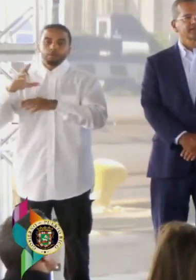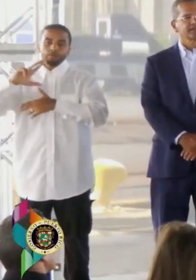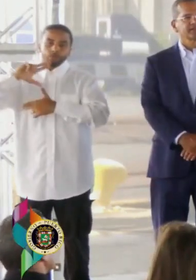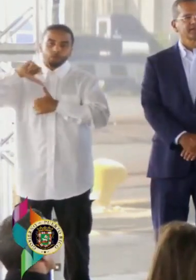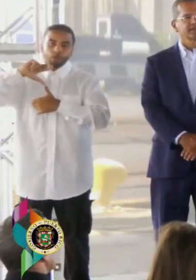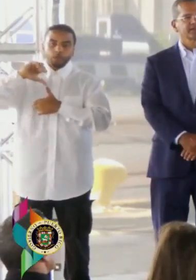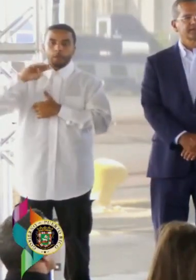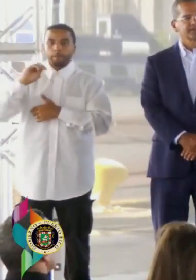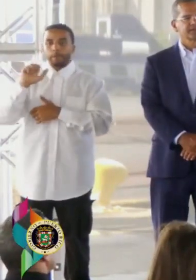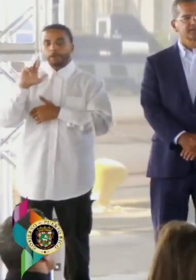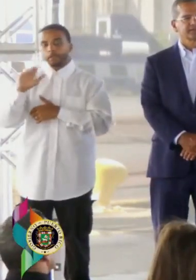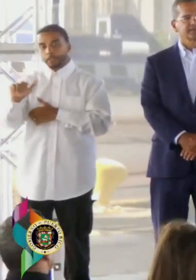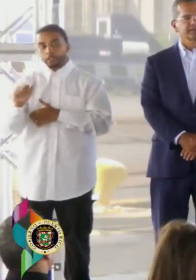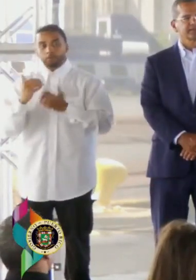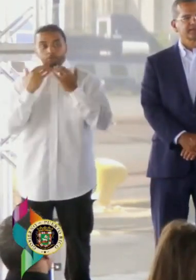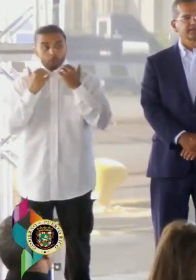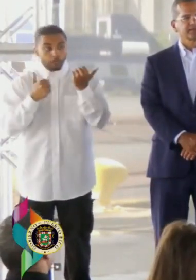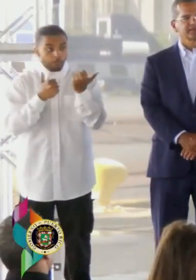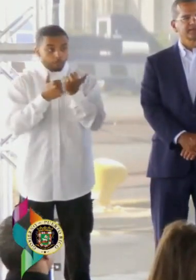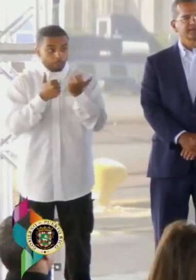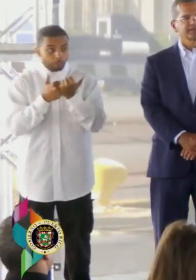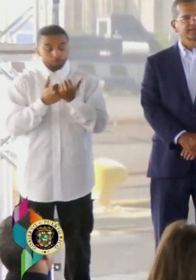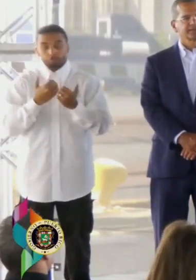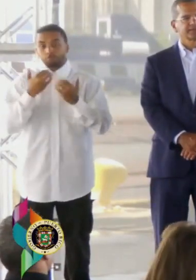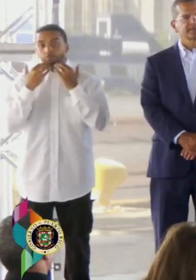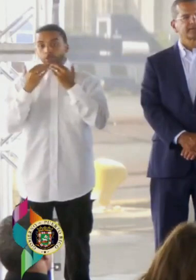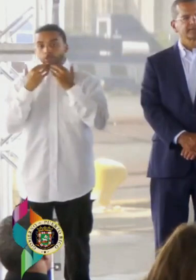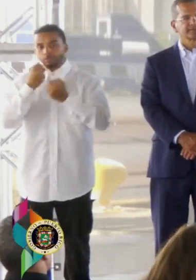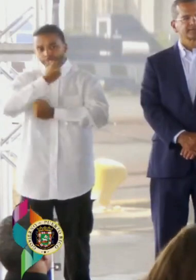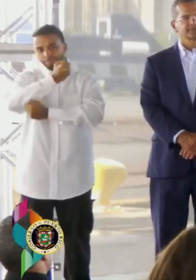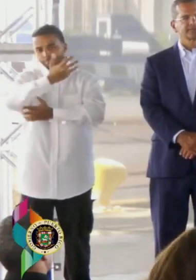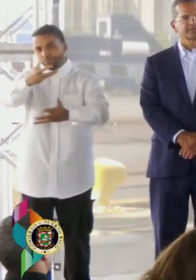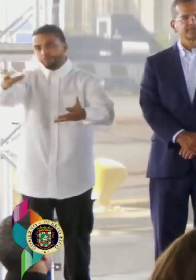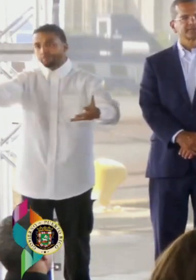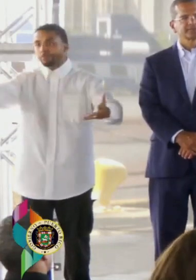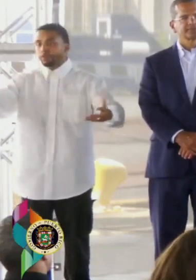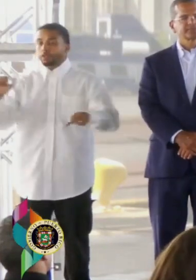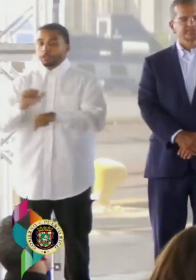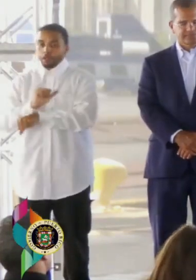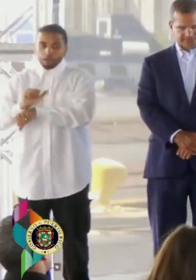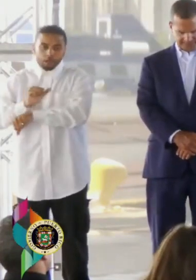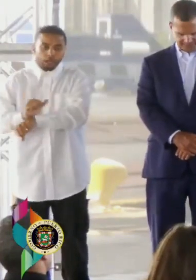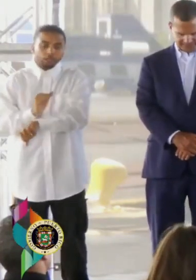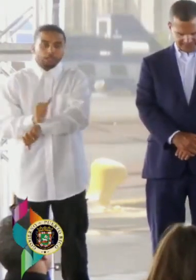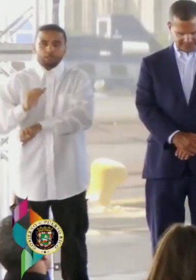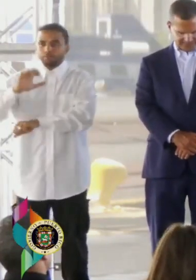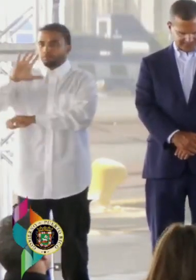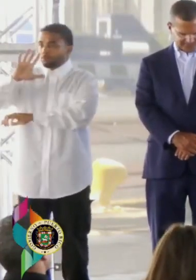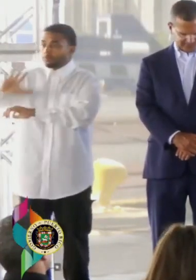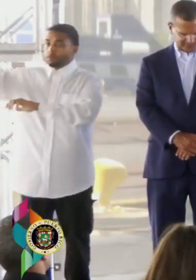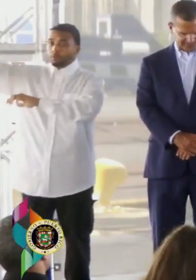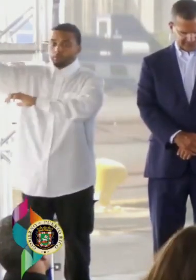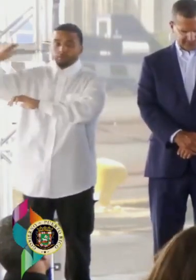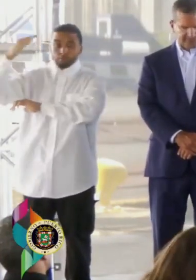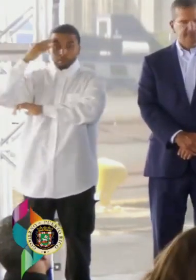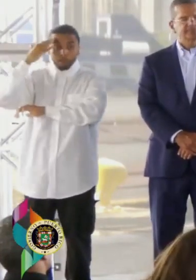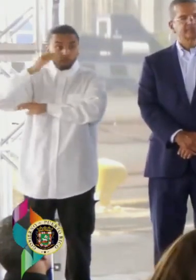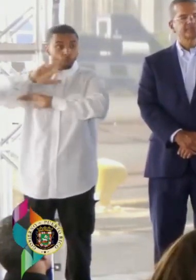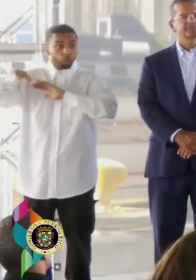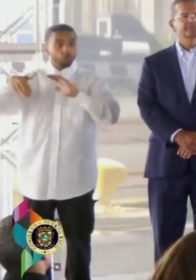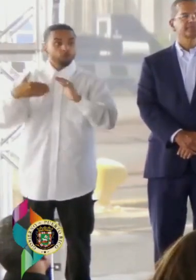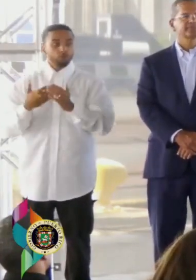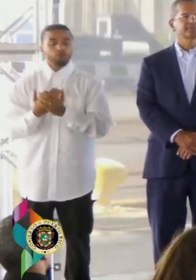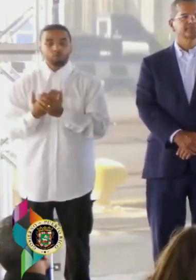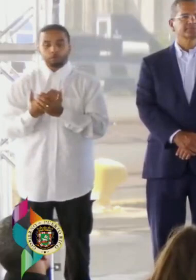Gracias por el apoyo Gracias por difundir el trabajo que estamos haciendo que es tan importante que allá afuera se sepa toda esta inversión y el resultado